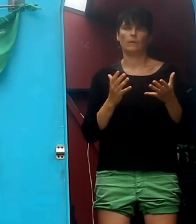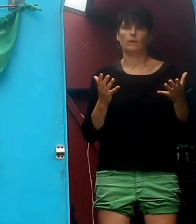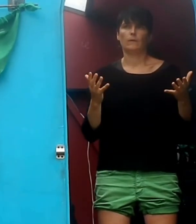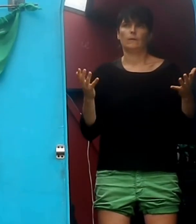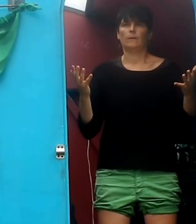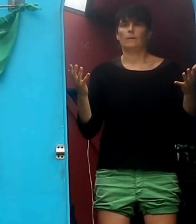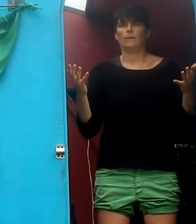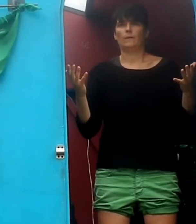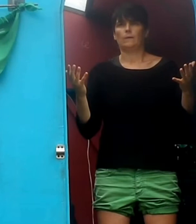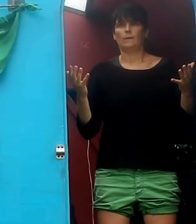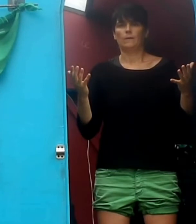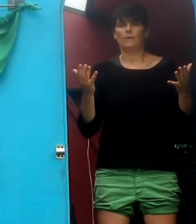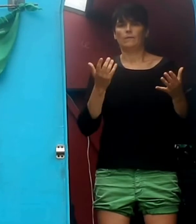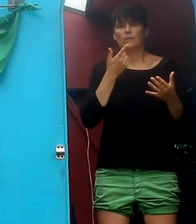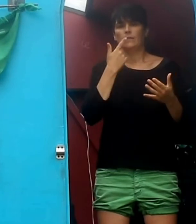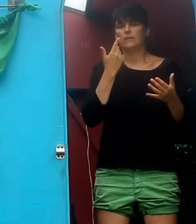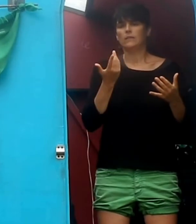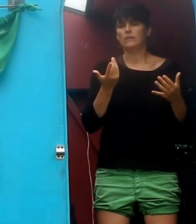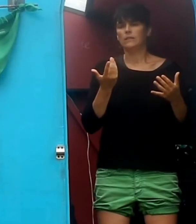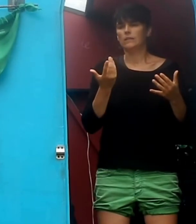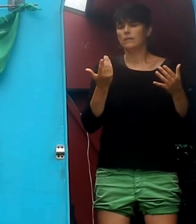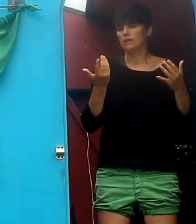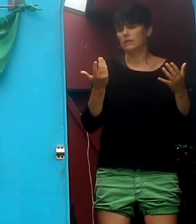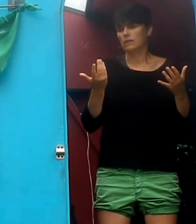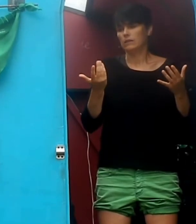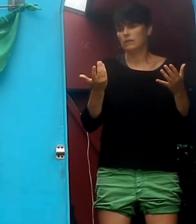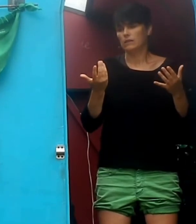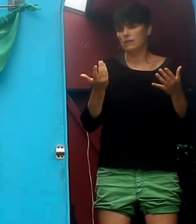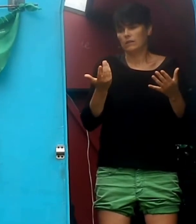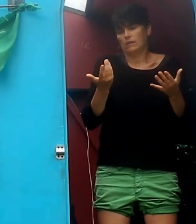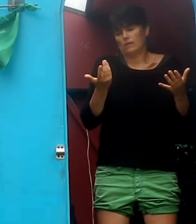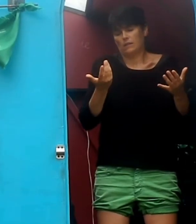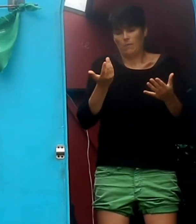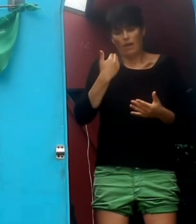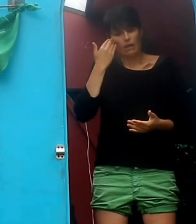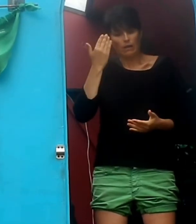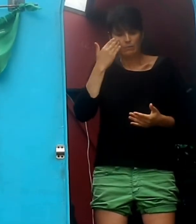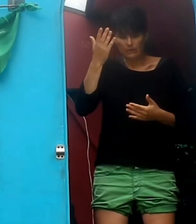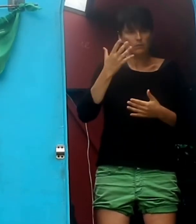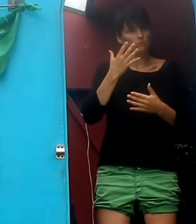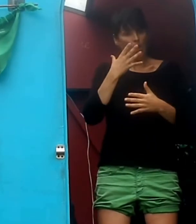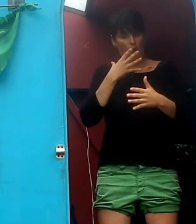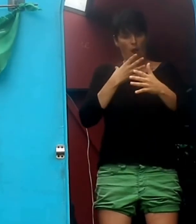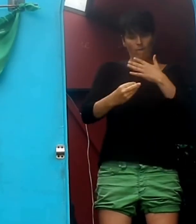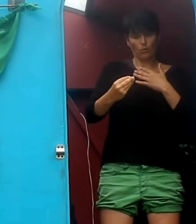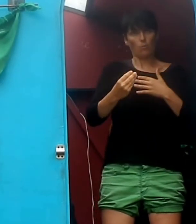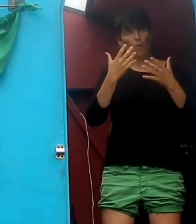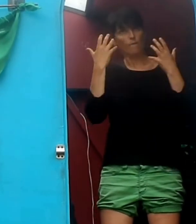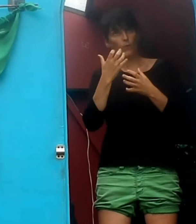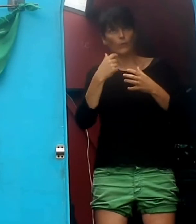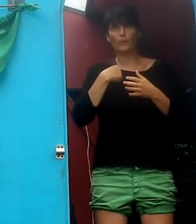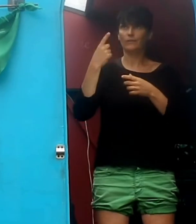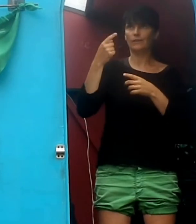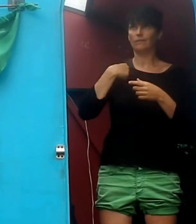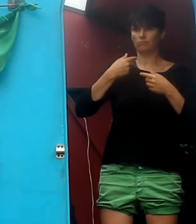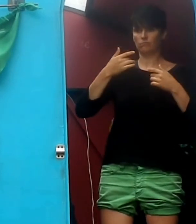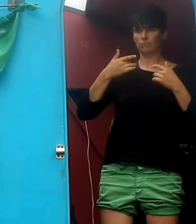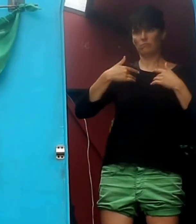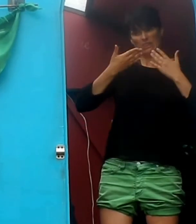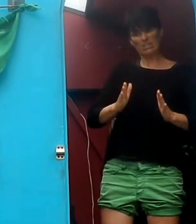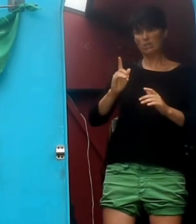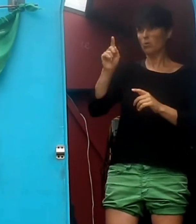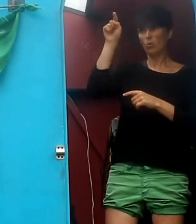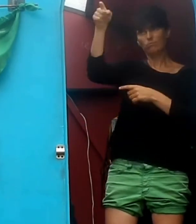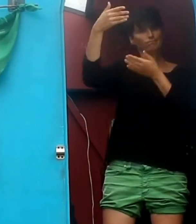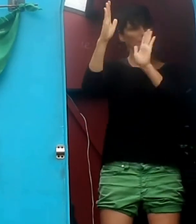Ça soumet les personnes qui veulent avorter finalement à des décisions qui leur appartiennent pas. Et puis